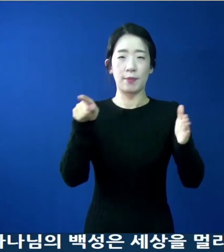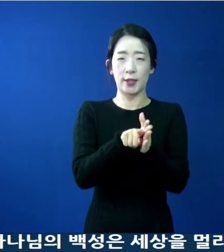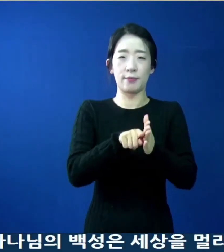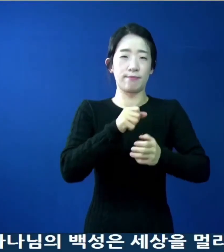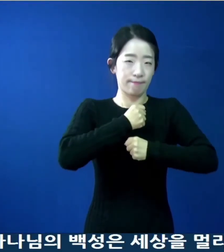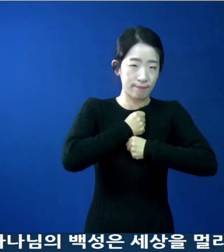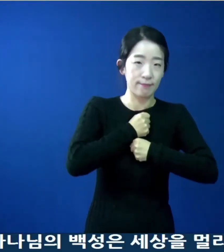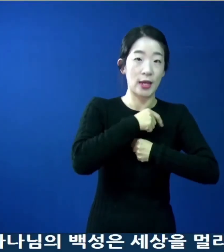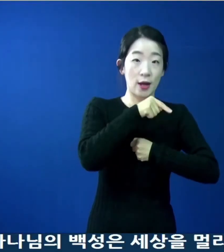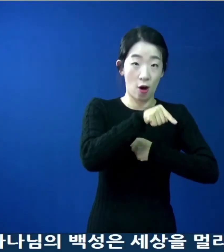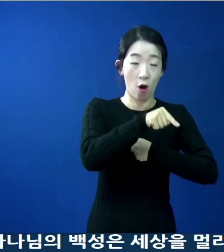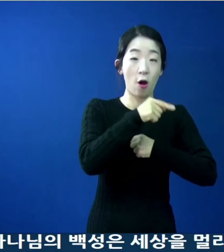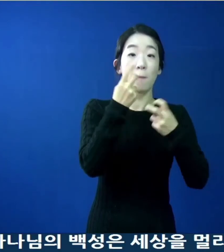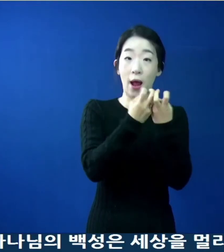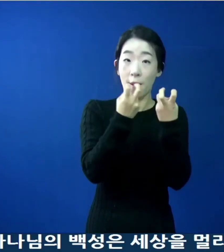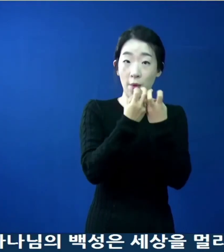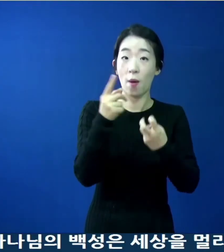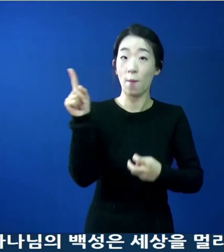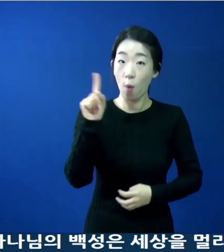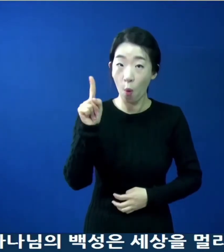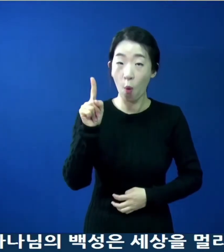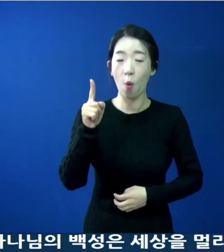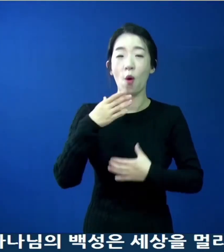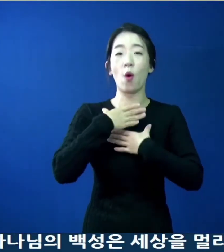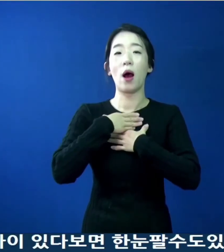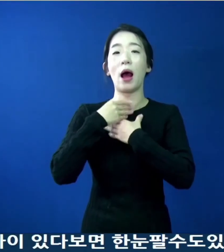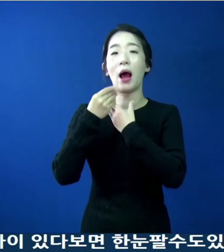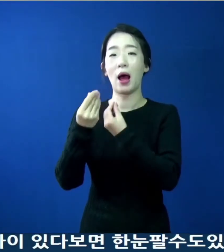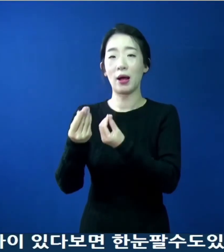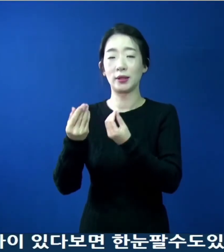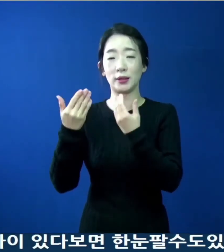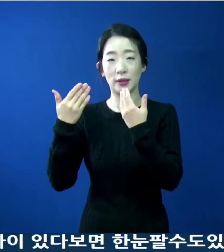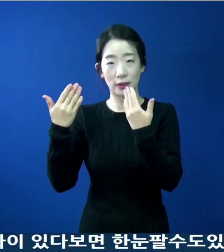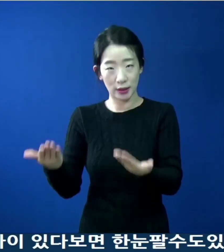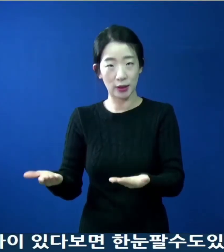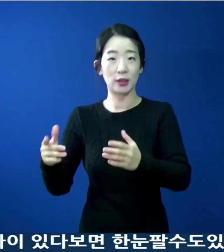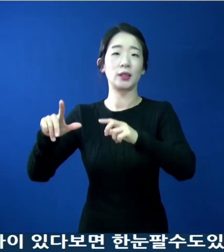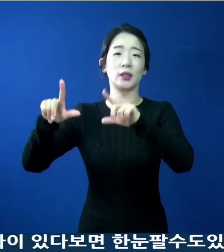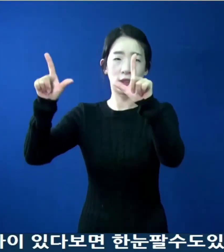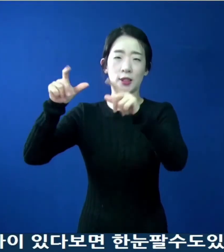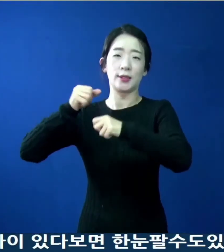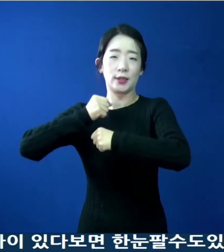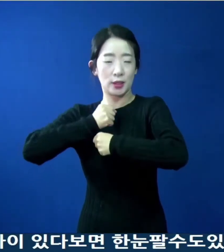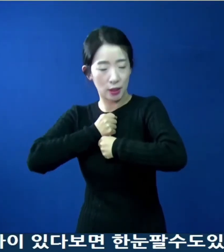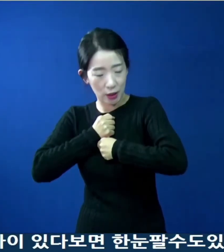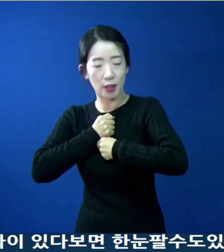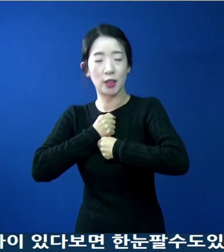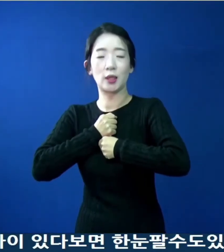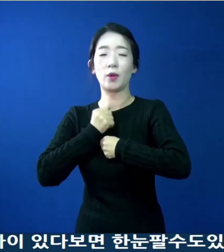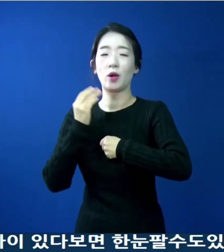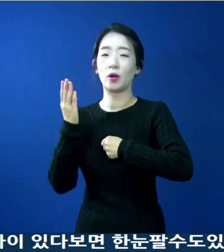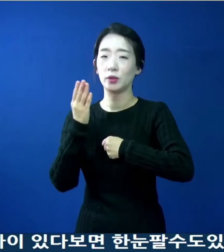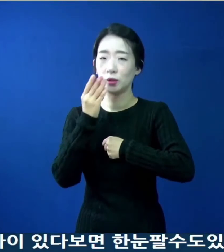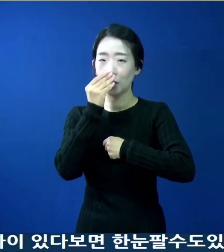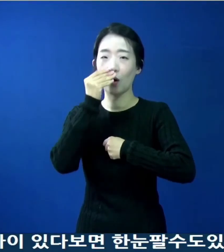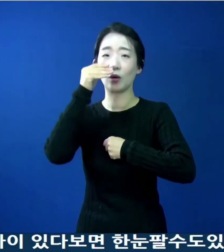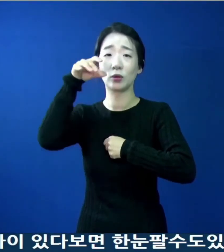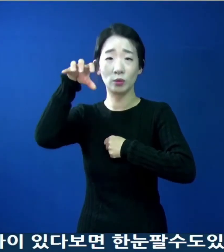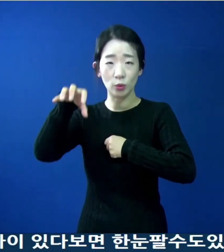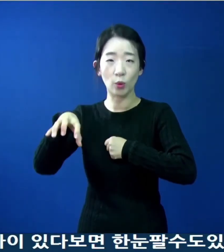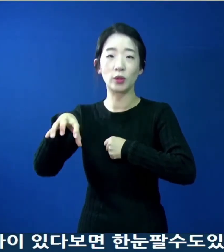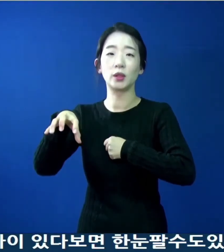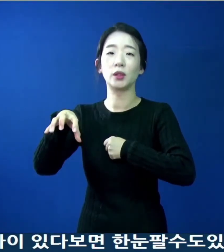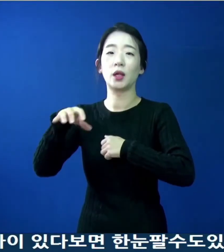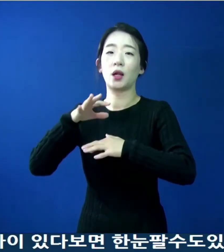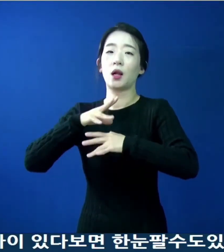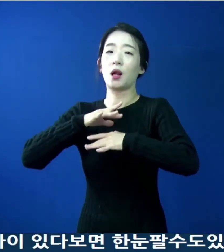방법을 뭐라고 얘기하냐면 안식일을 지키며 성소를 경외하라, 이렇게